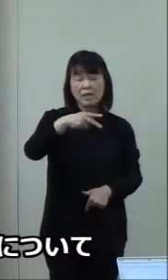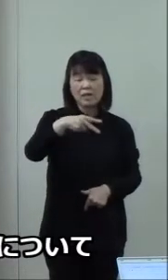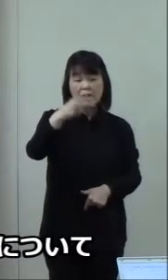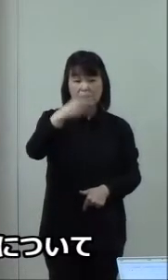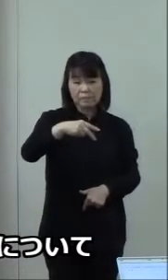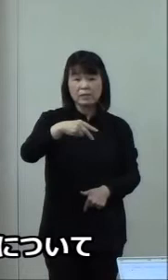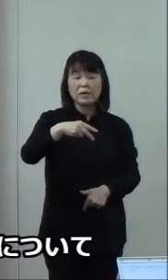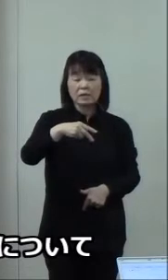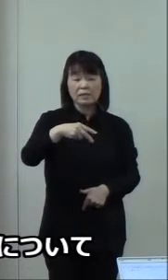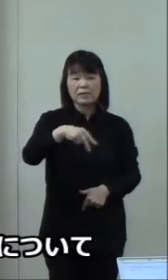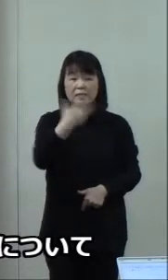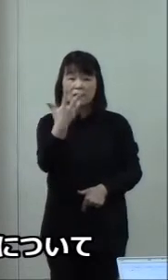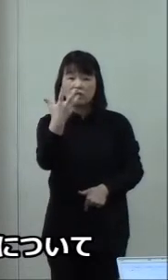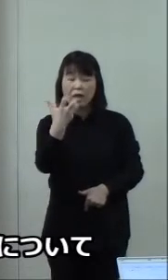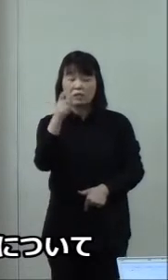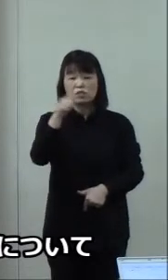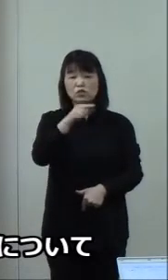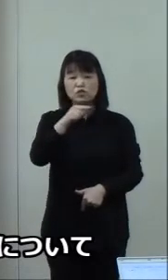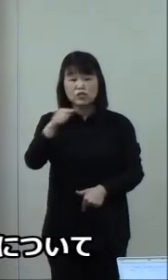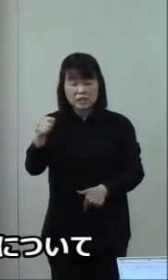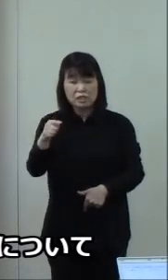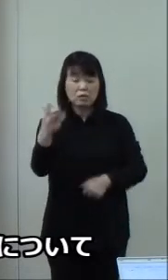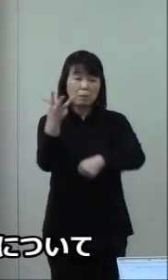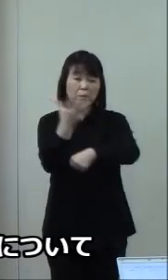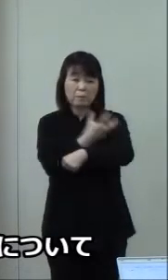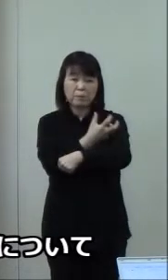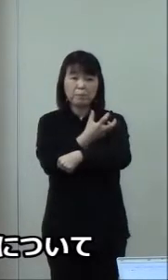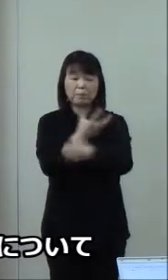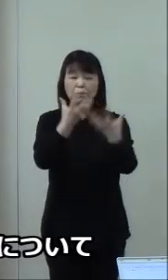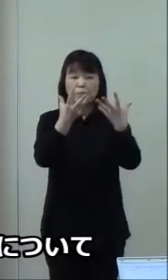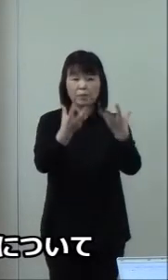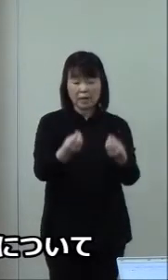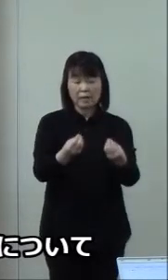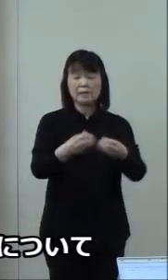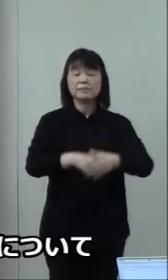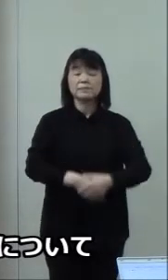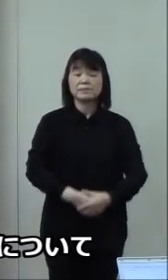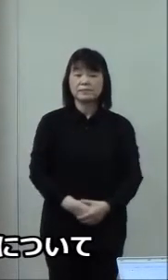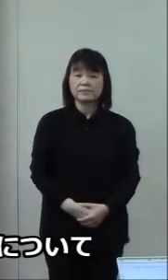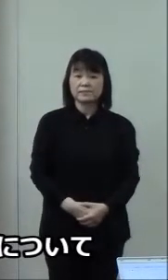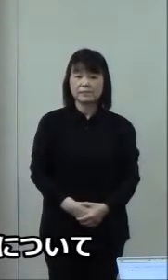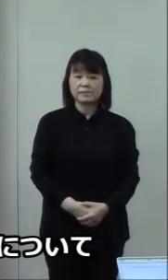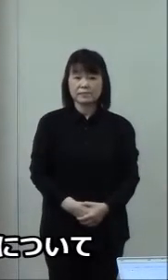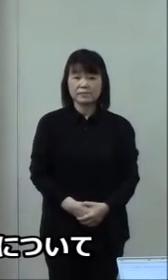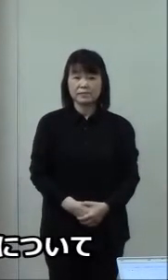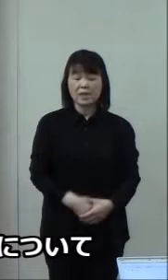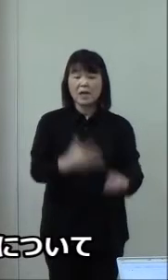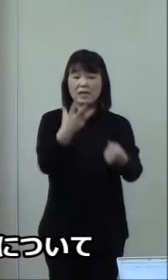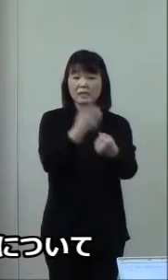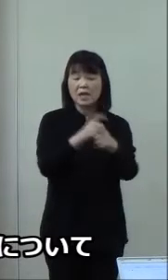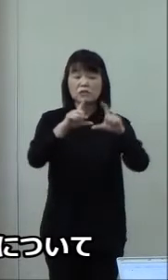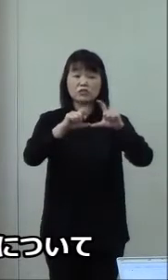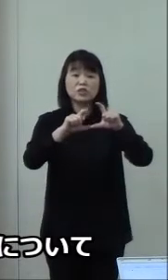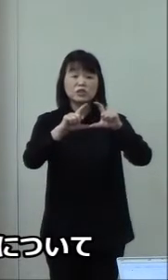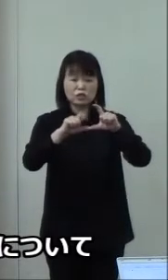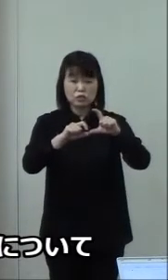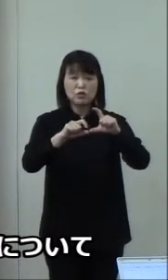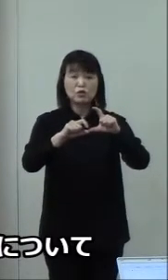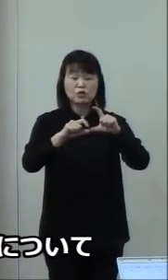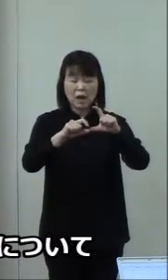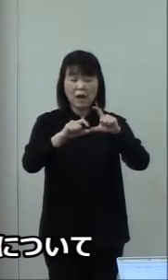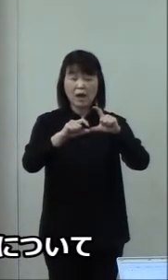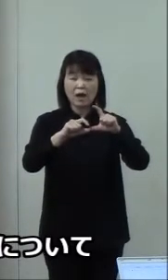82,780人が接種済みであります。82,780人が接種済みでありまして、接種率は市の全人口に対